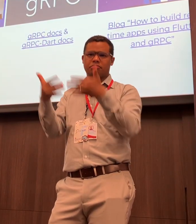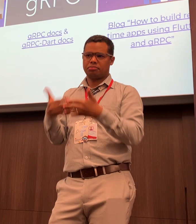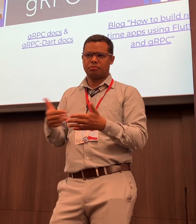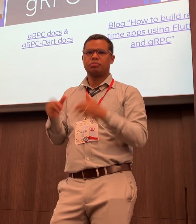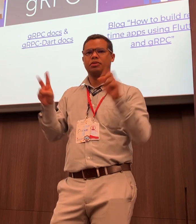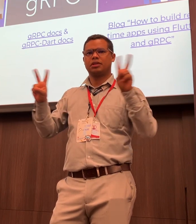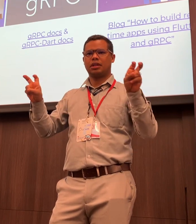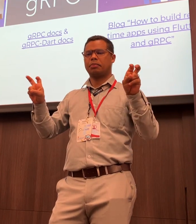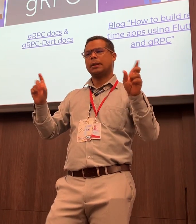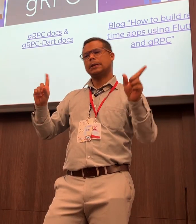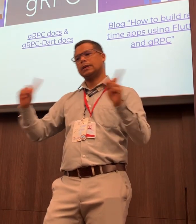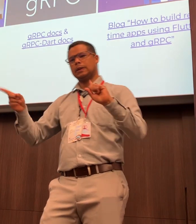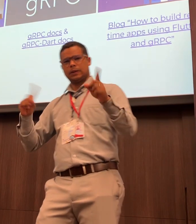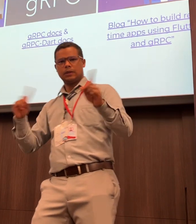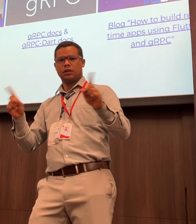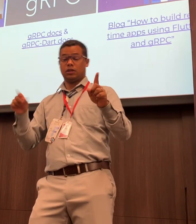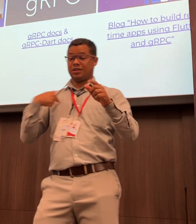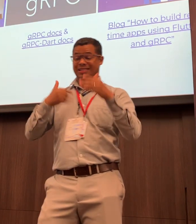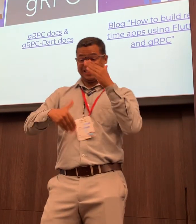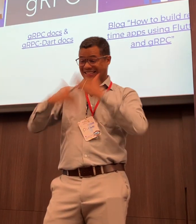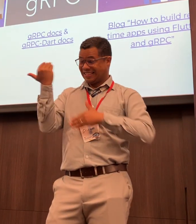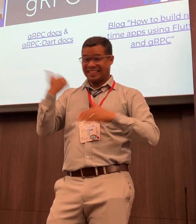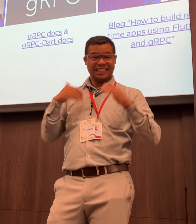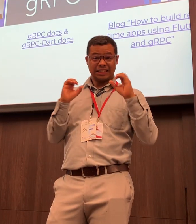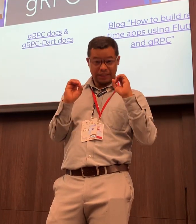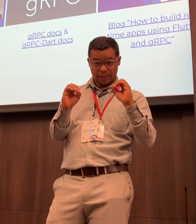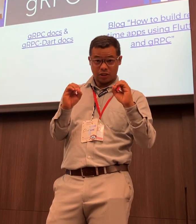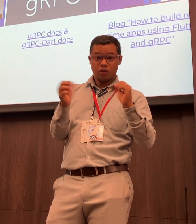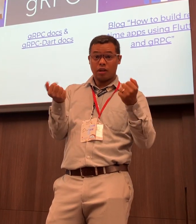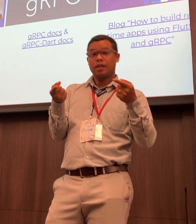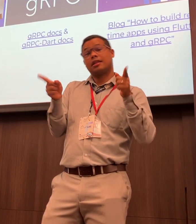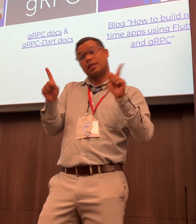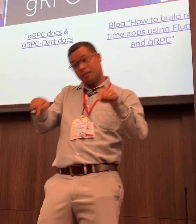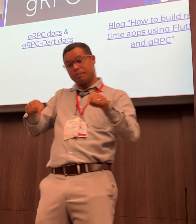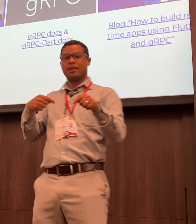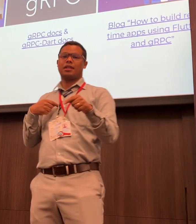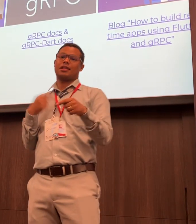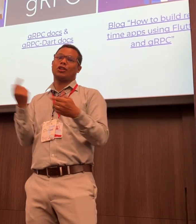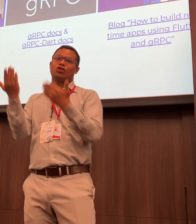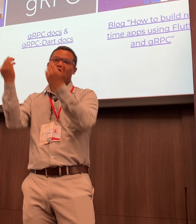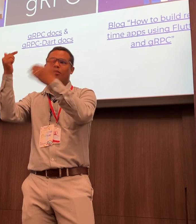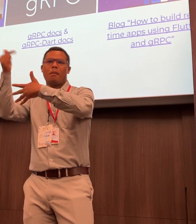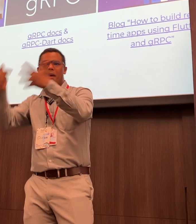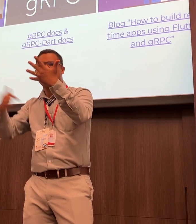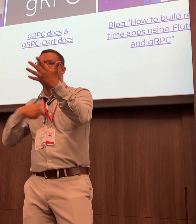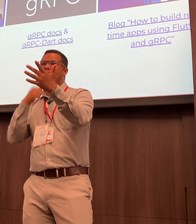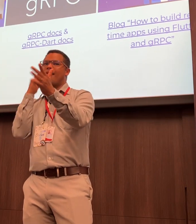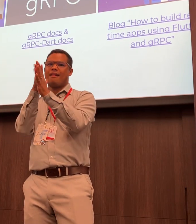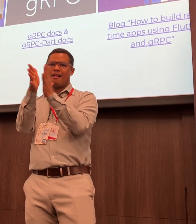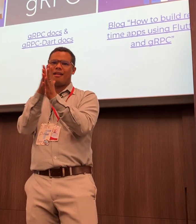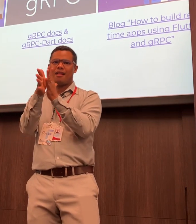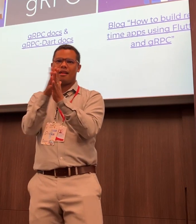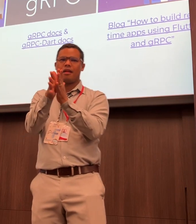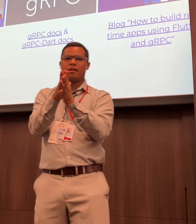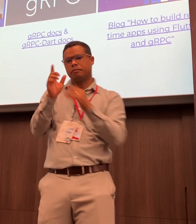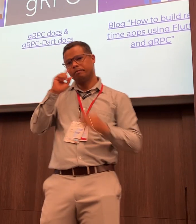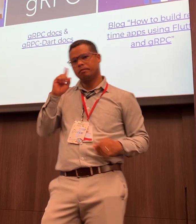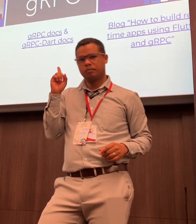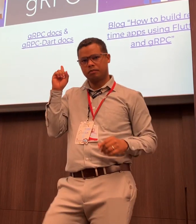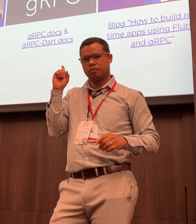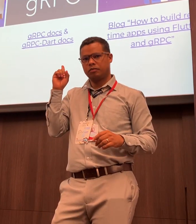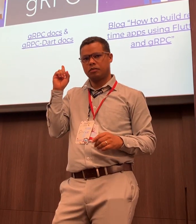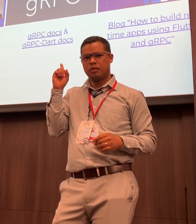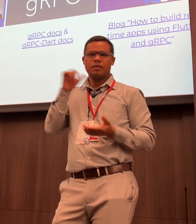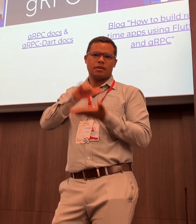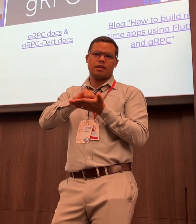un híbrido entre hacer la integración desde cero y también ir comentando todos los beneficios que trae. Se llama How to Build Real-Time Apps Using Flutter